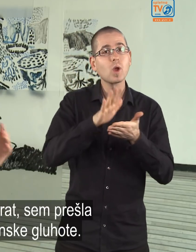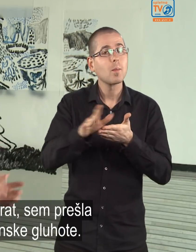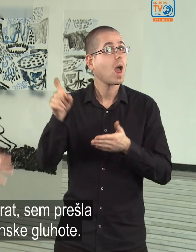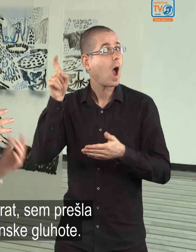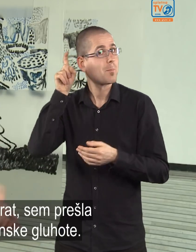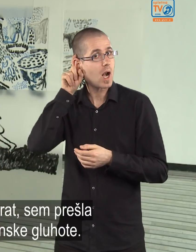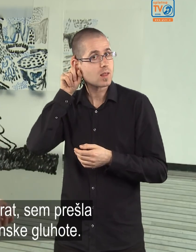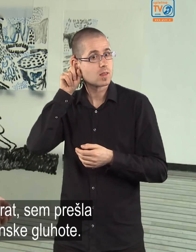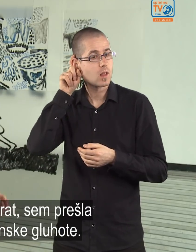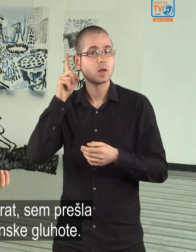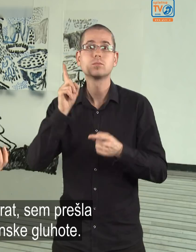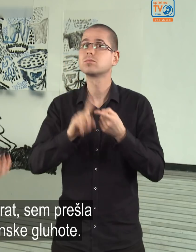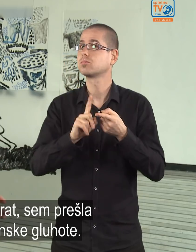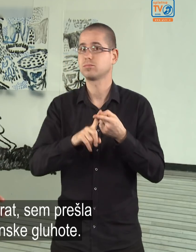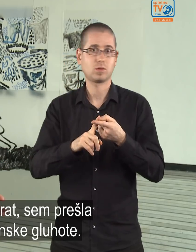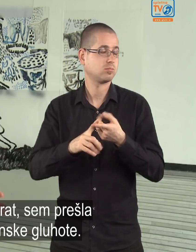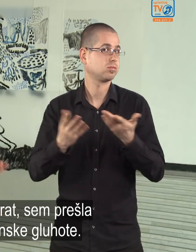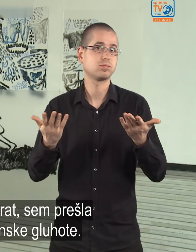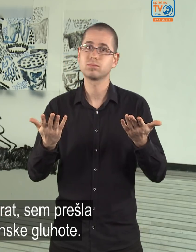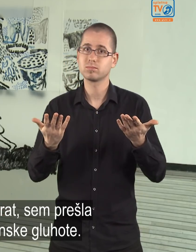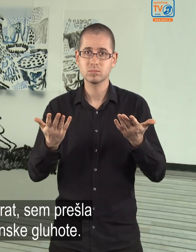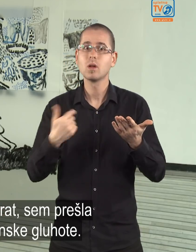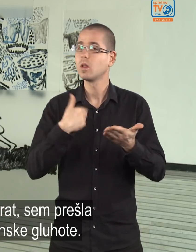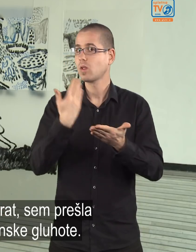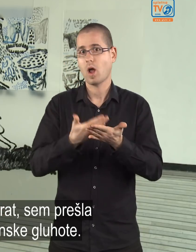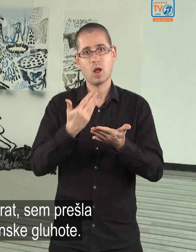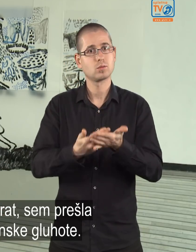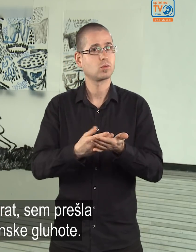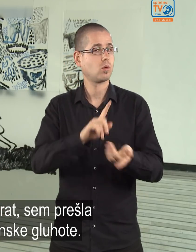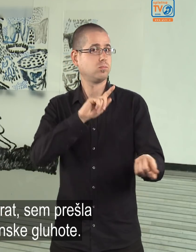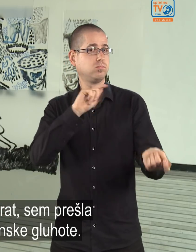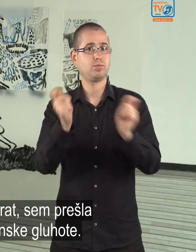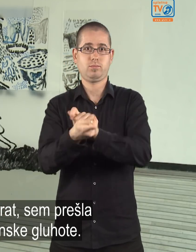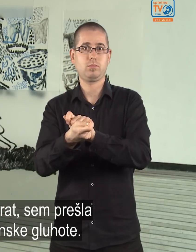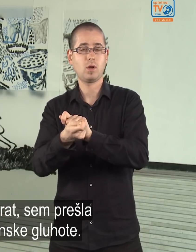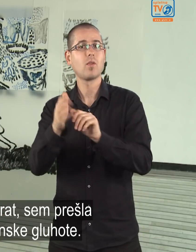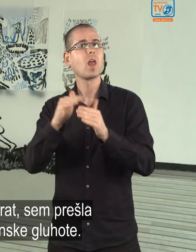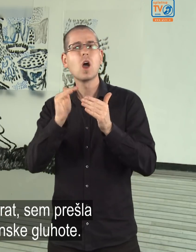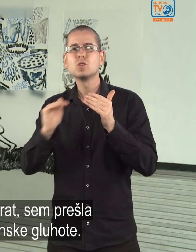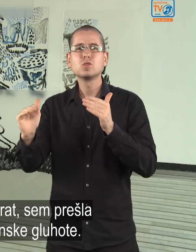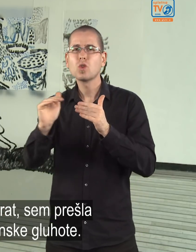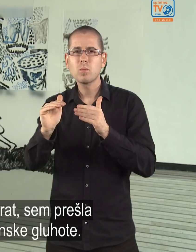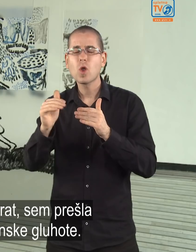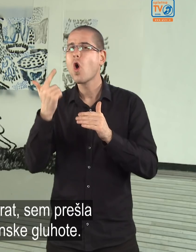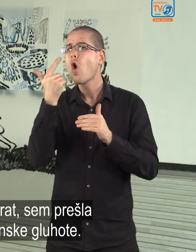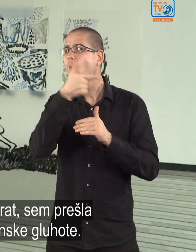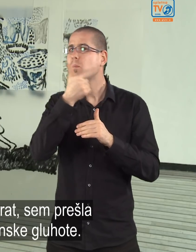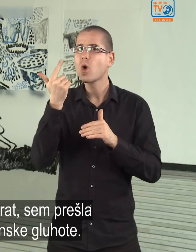ki uporablja slušni aparat, sem dejansko prišla na stopnjo